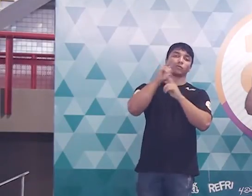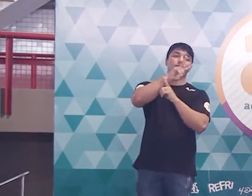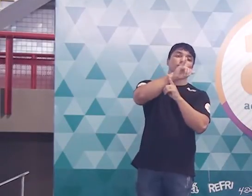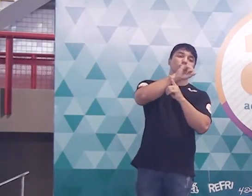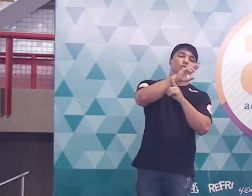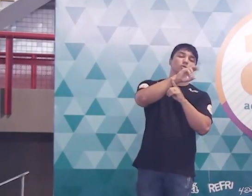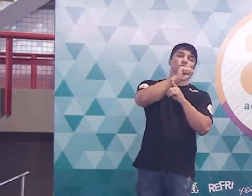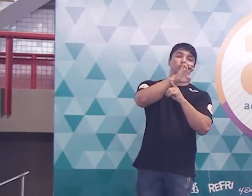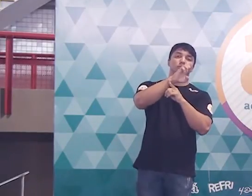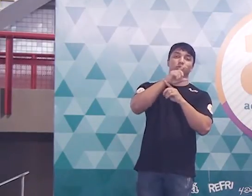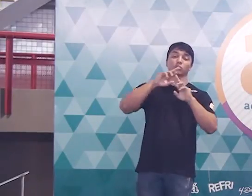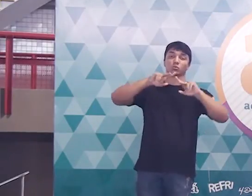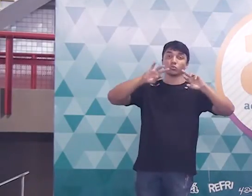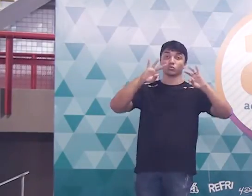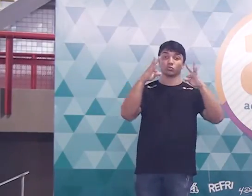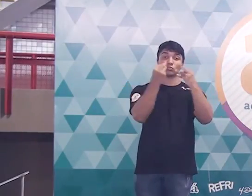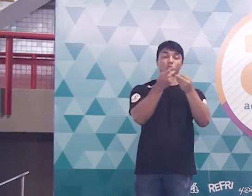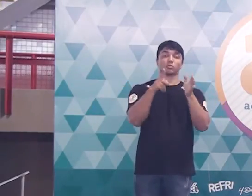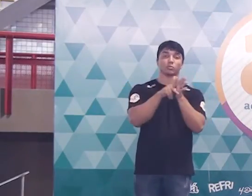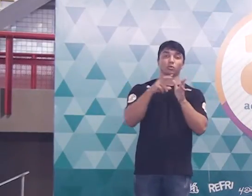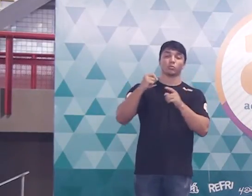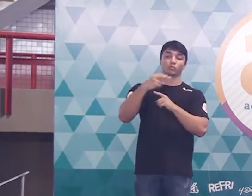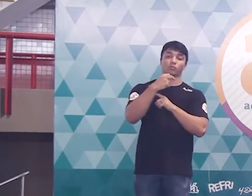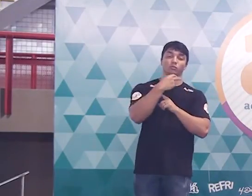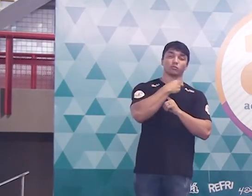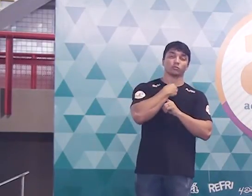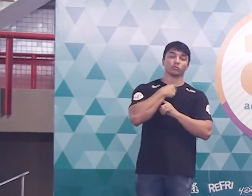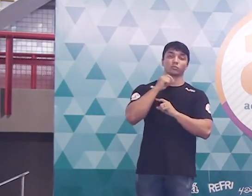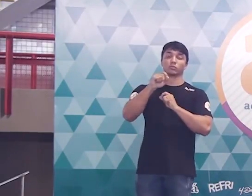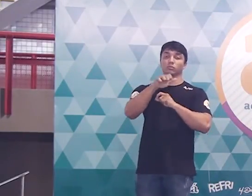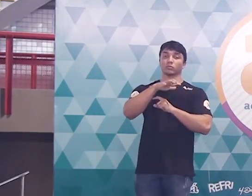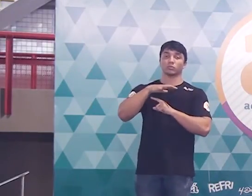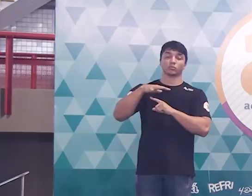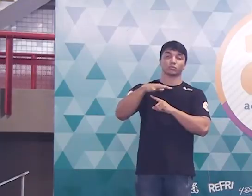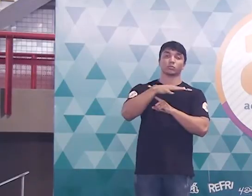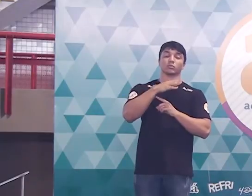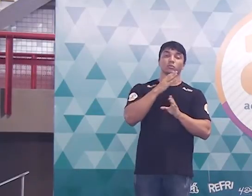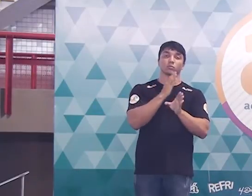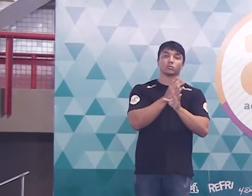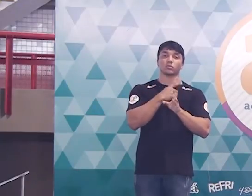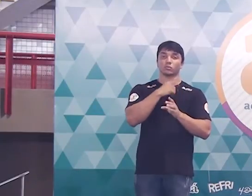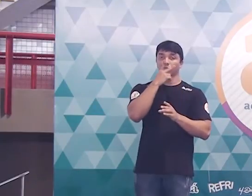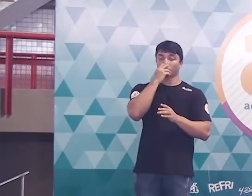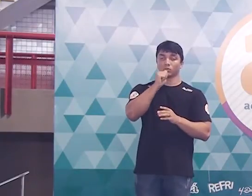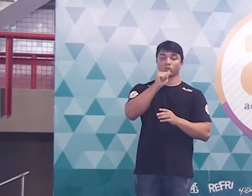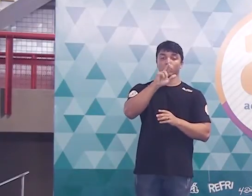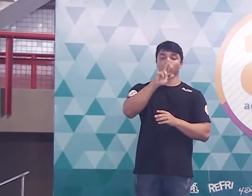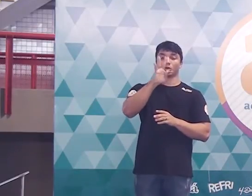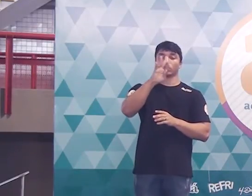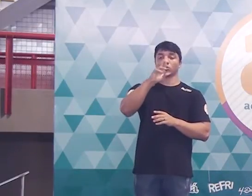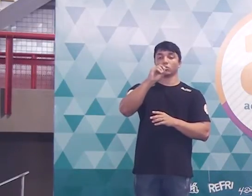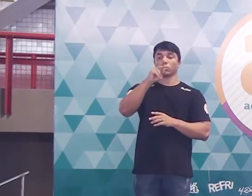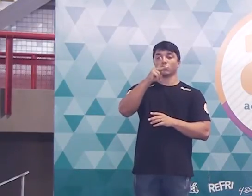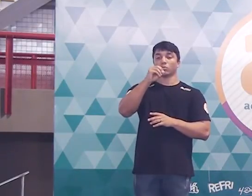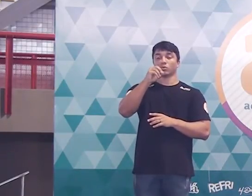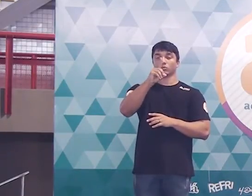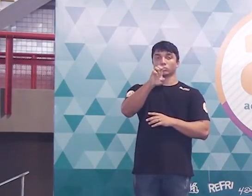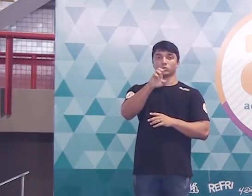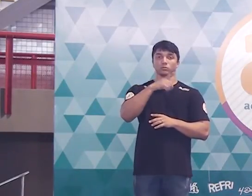arboviroses. São todas as viroses que são transmitidas através de um artrópode, ou seja,